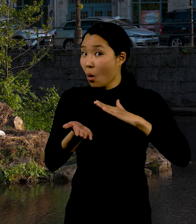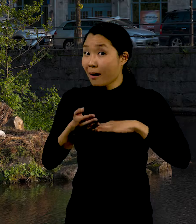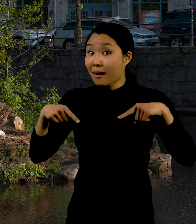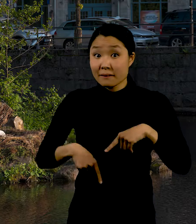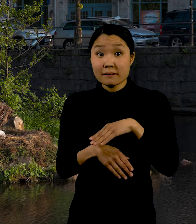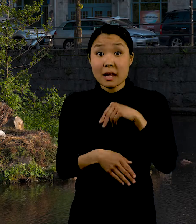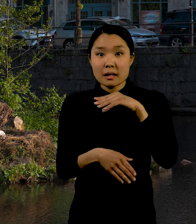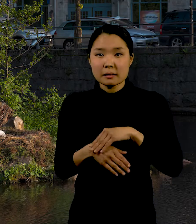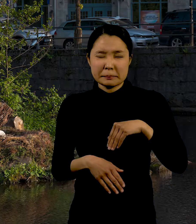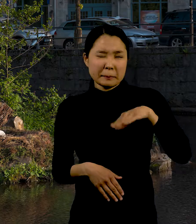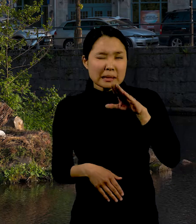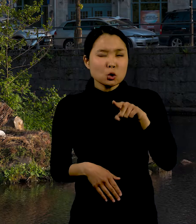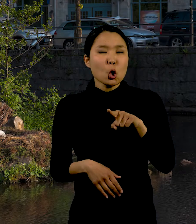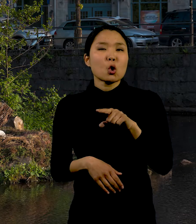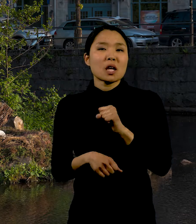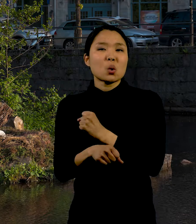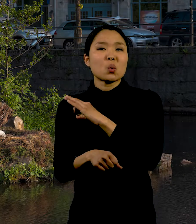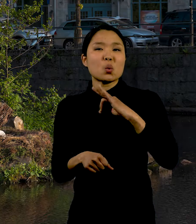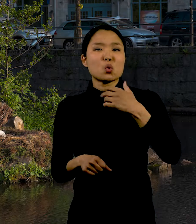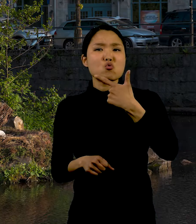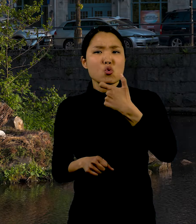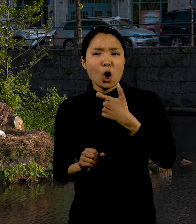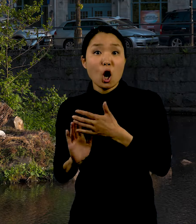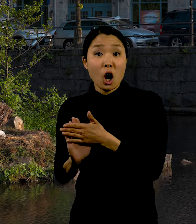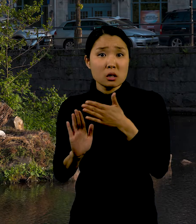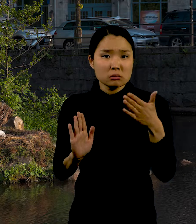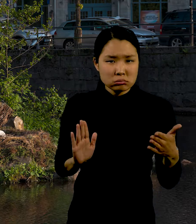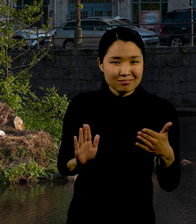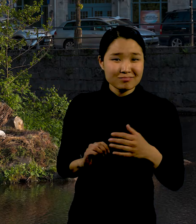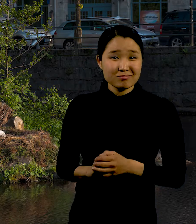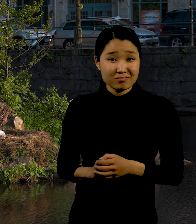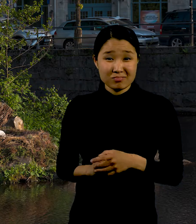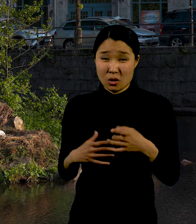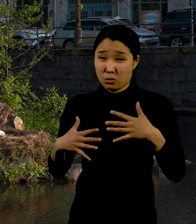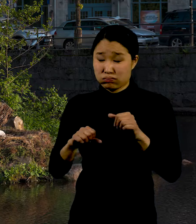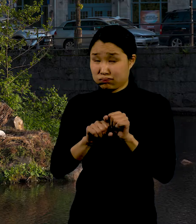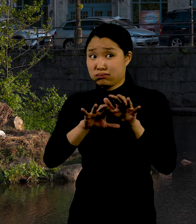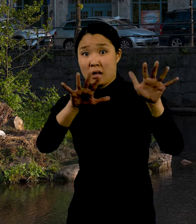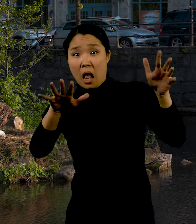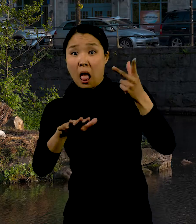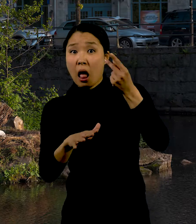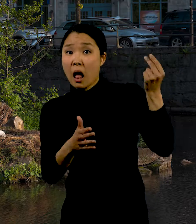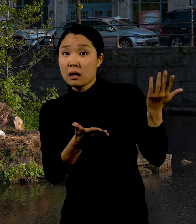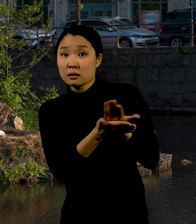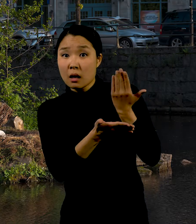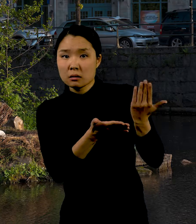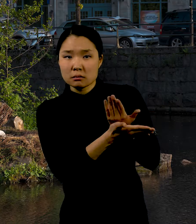vagga. Konsten implementerades på olika sätt i landskapet, blev en del av det eller formades till en utsaga